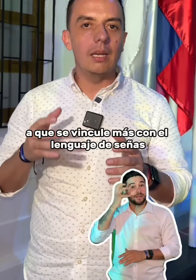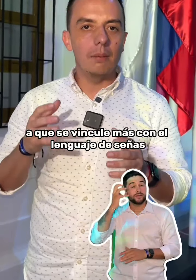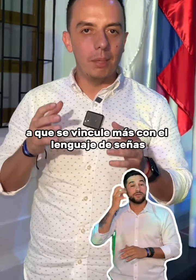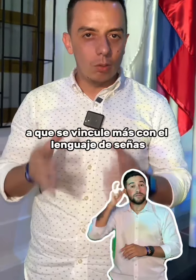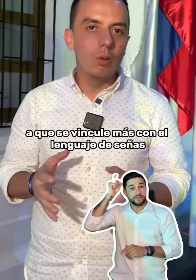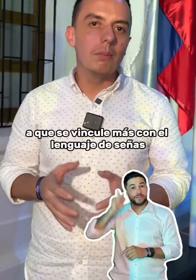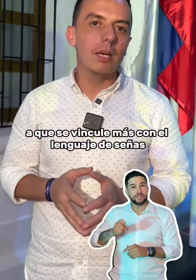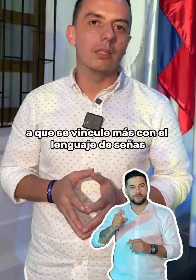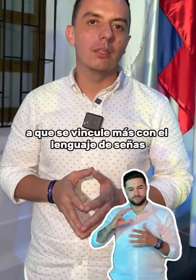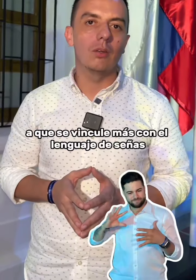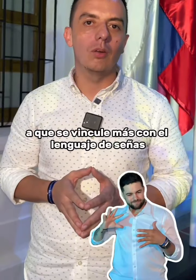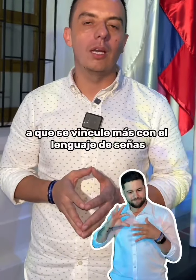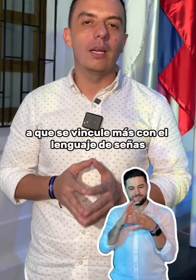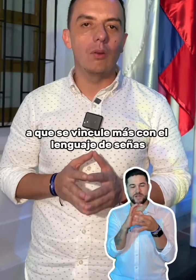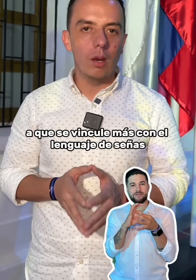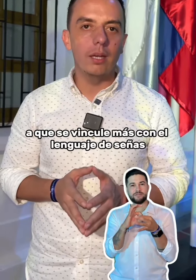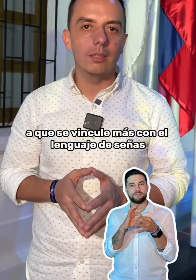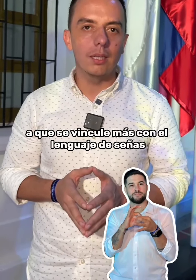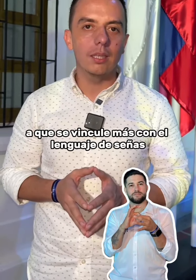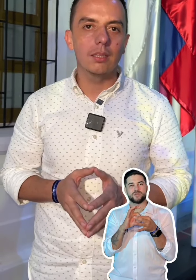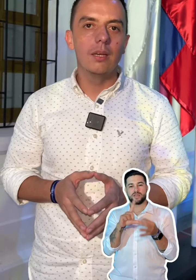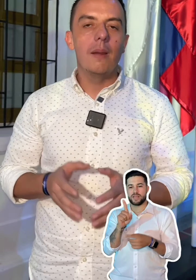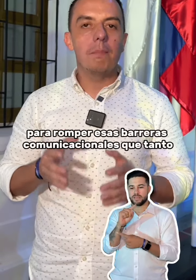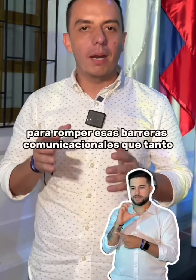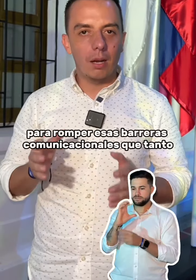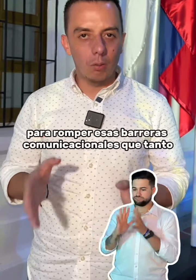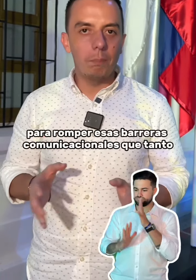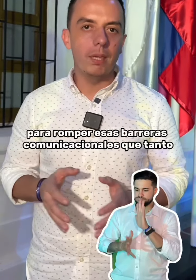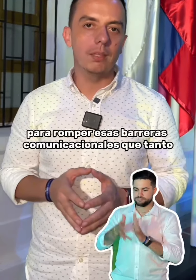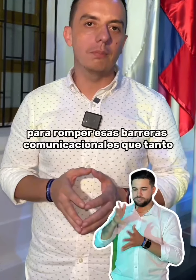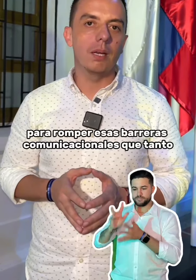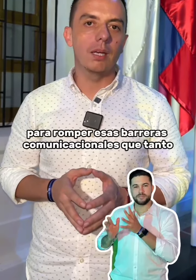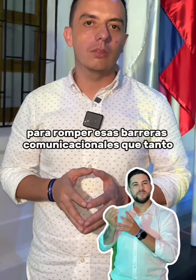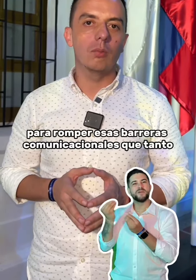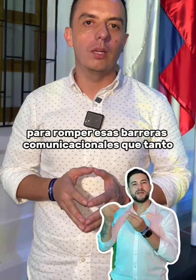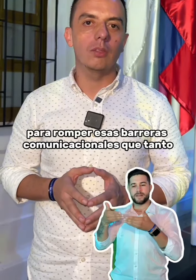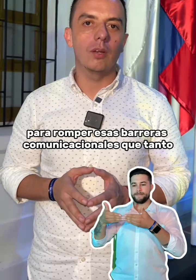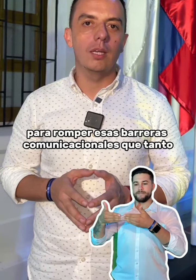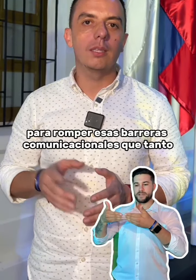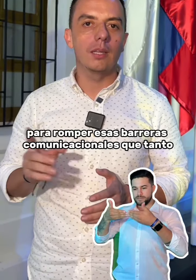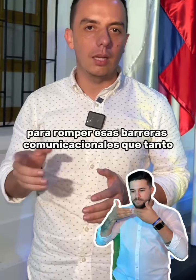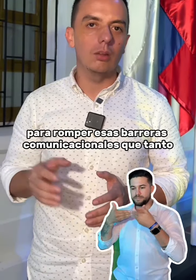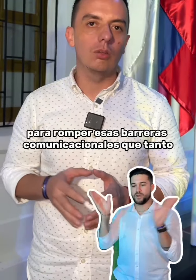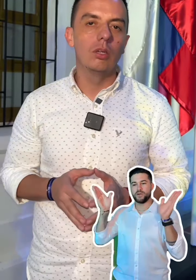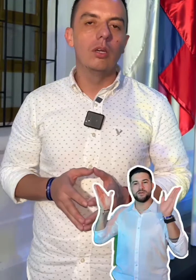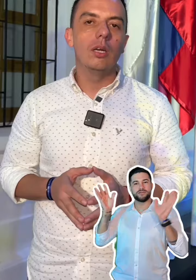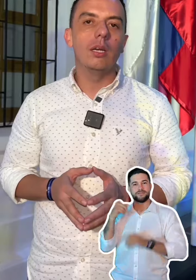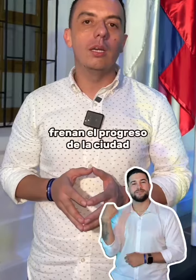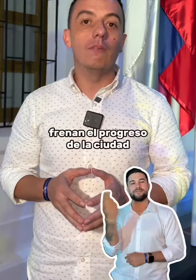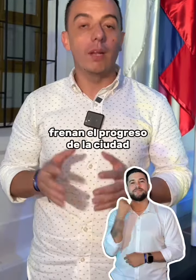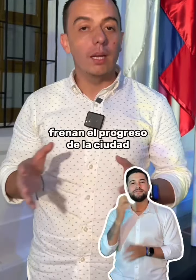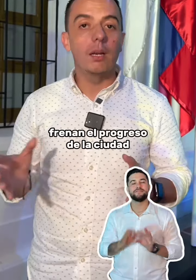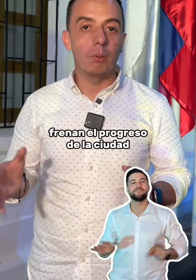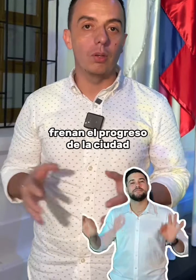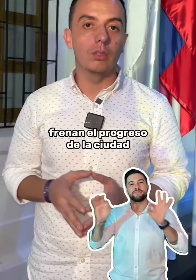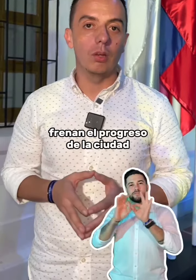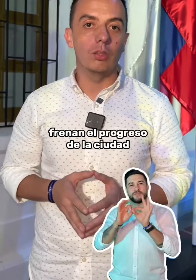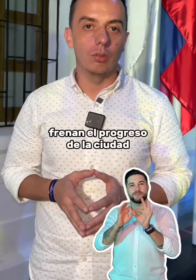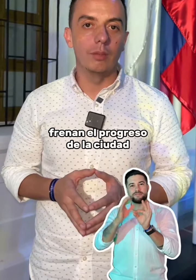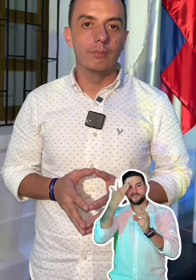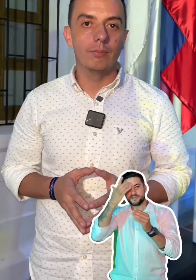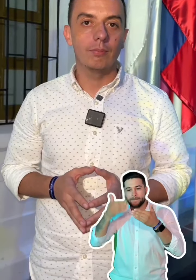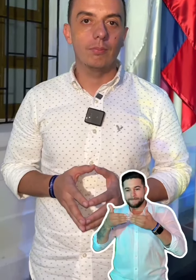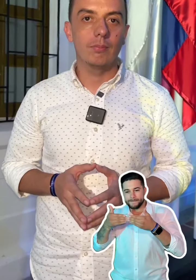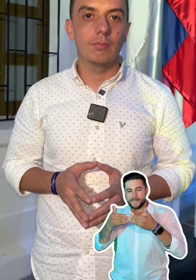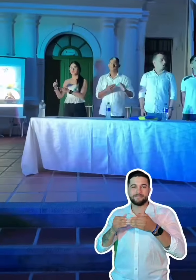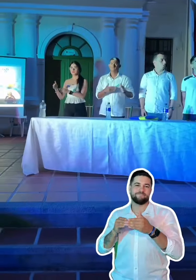se vincule más con el lenguaje de señas para romper esas barreras comunicacionales que tanto frenan el progreso de la